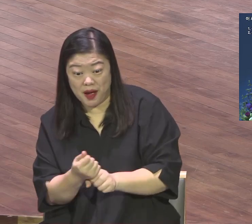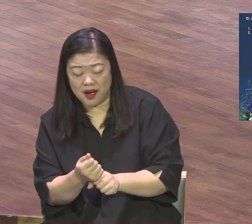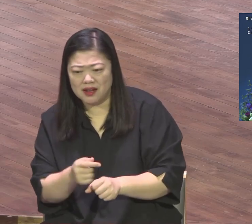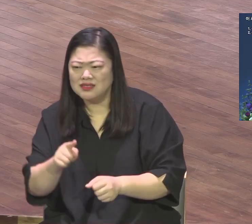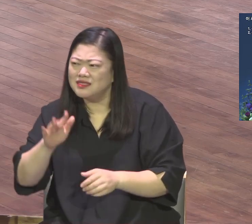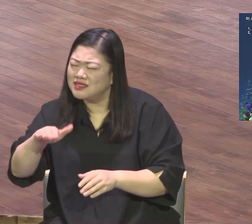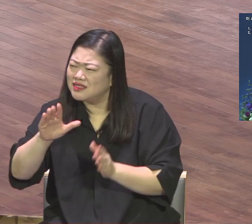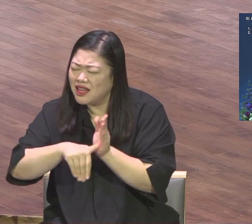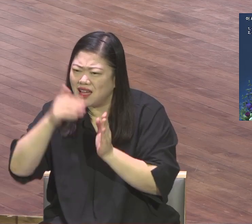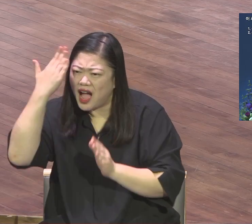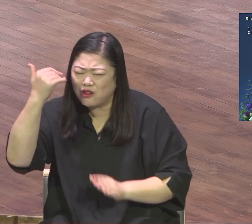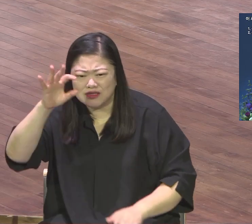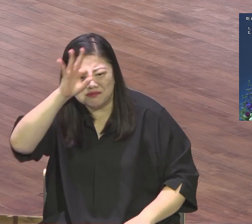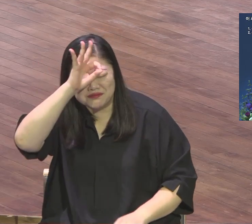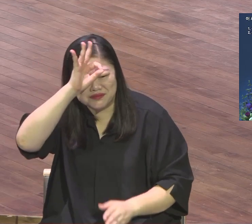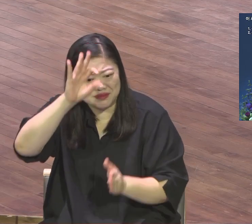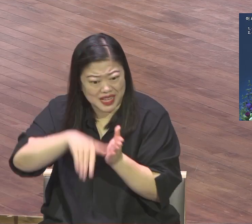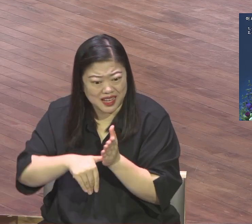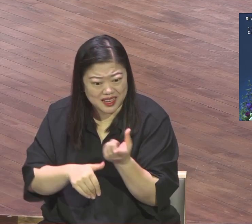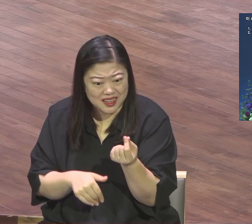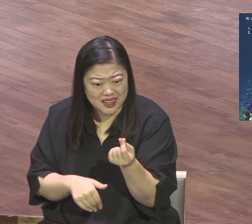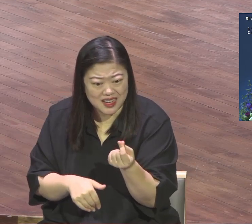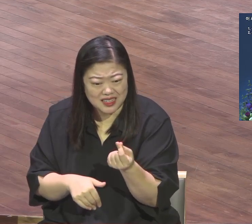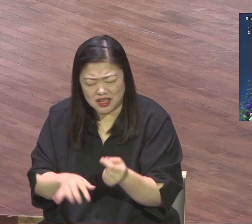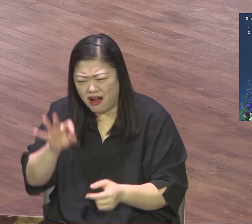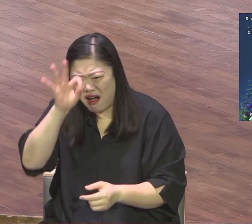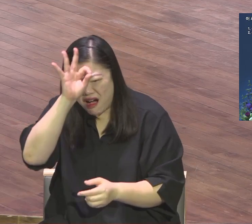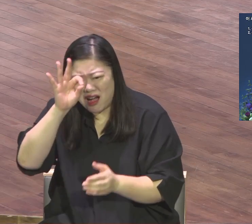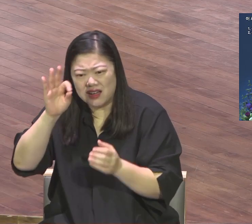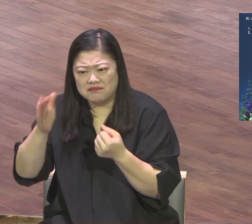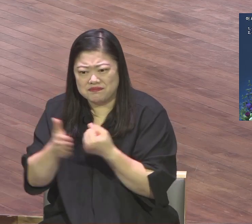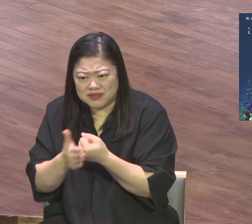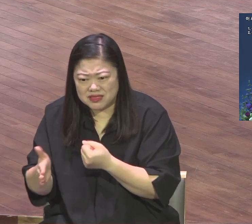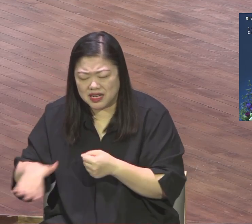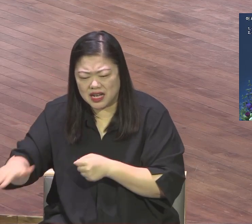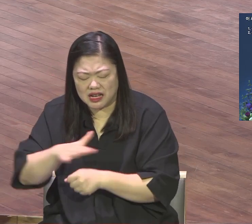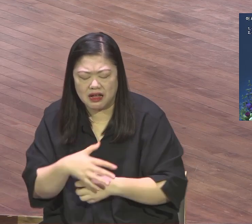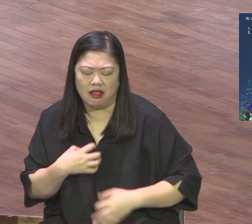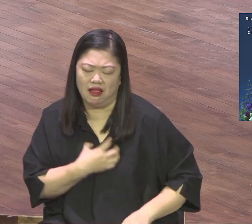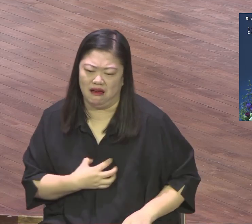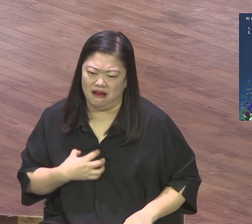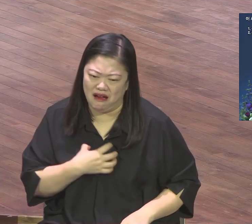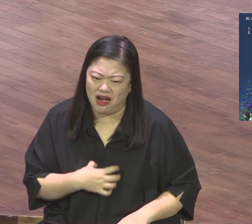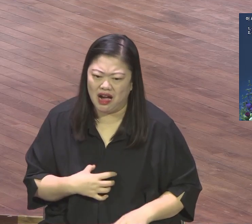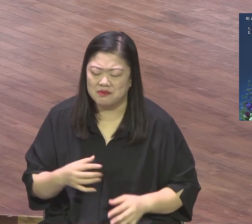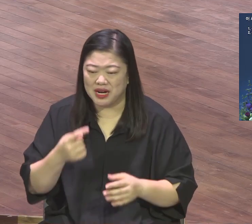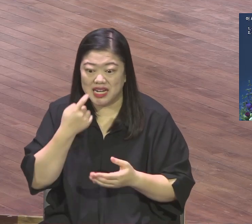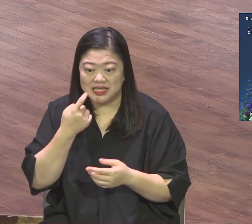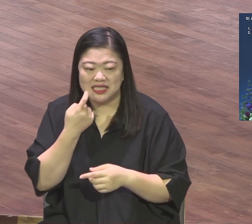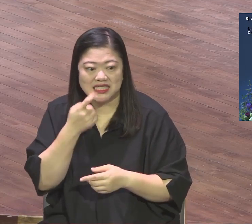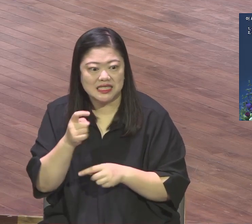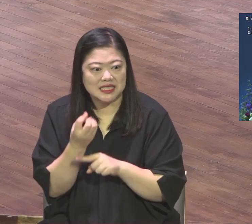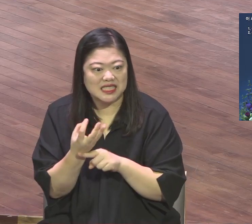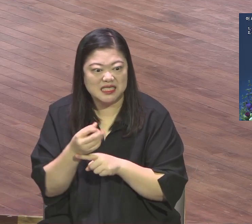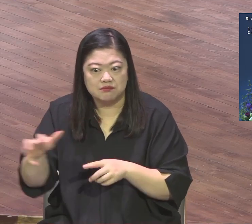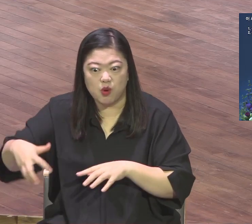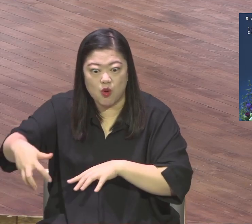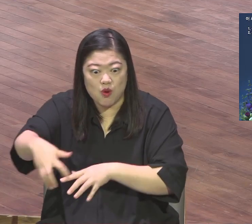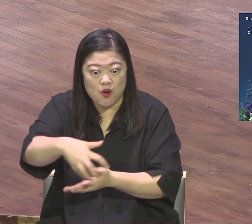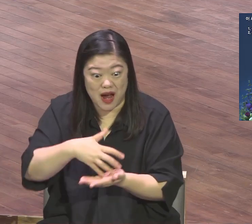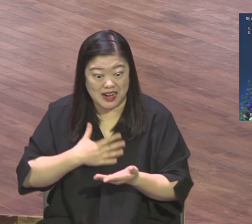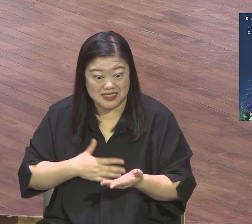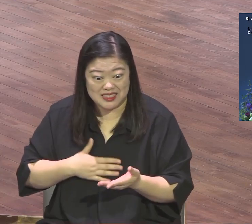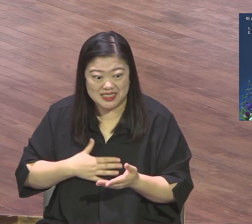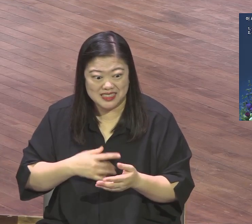우리나라는 IMF로 인해가지고 나라가 부도났어요. 이 외환위기를 인해가지고 뭐 전부 다 집집마다 금덩어리 다 내놓고 손가락 금가락